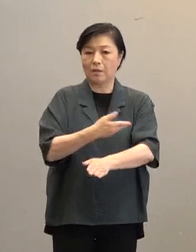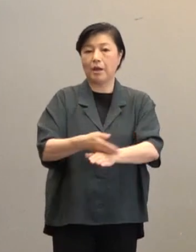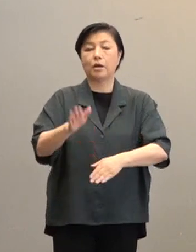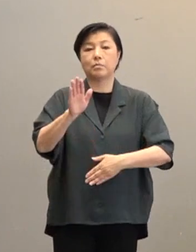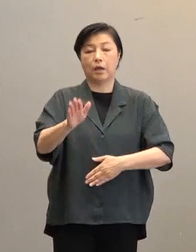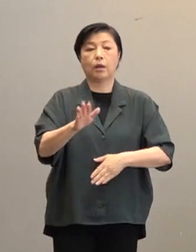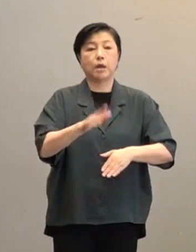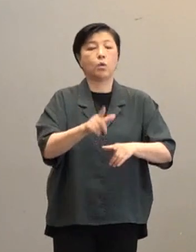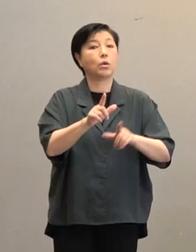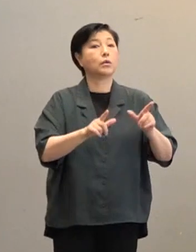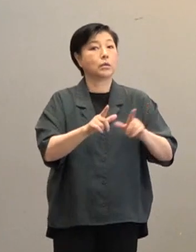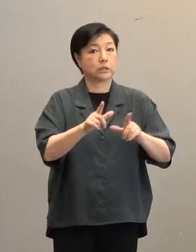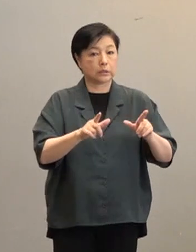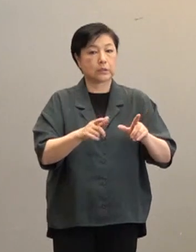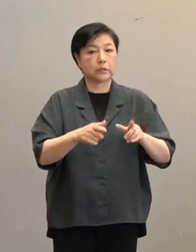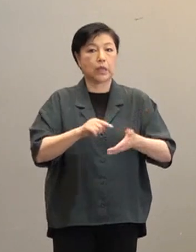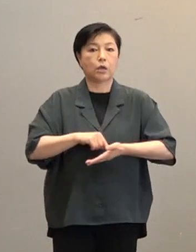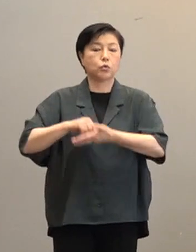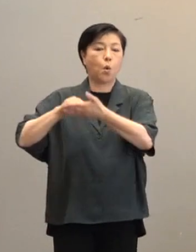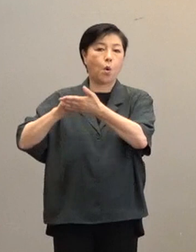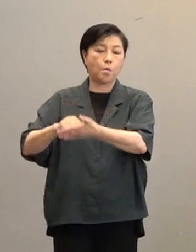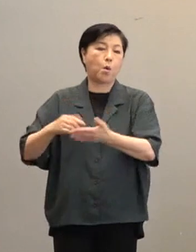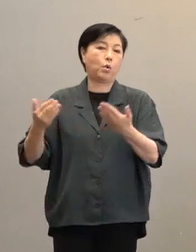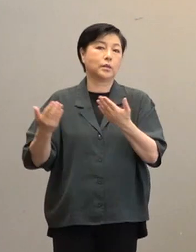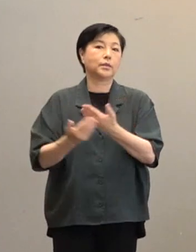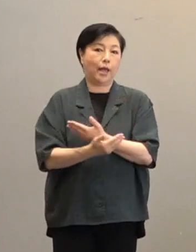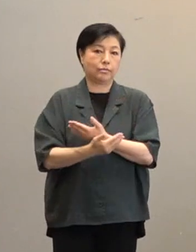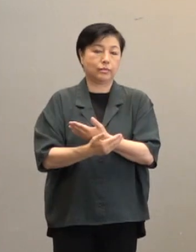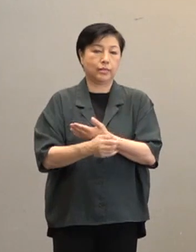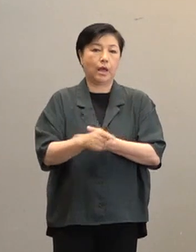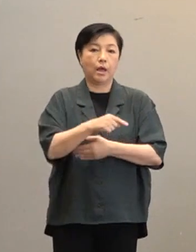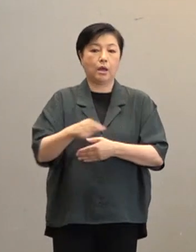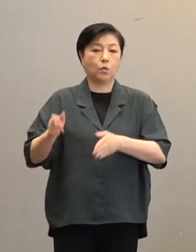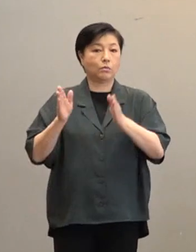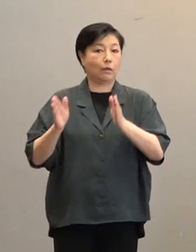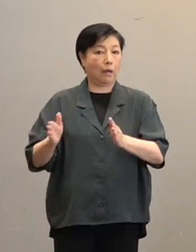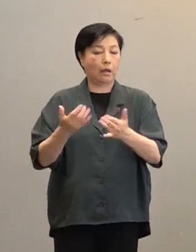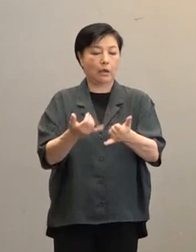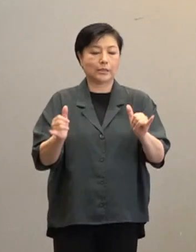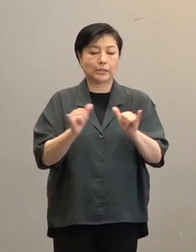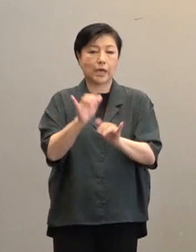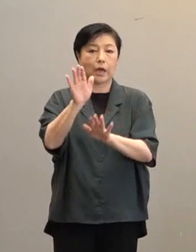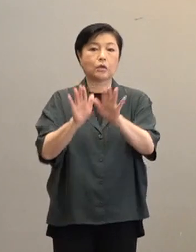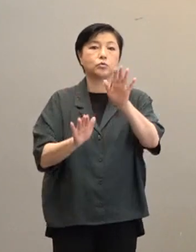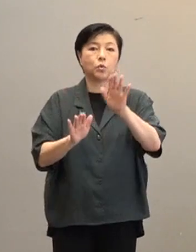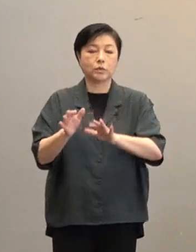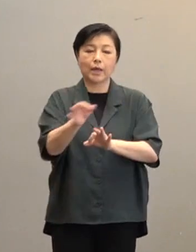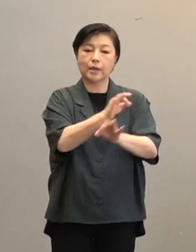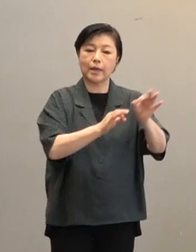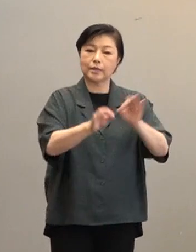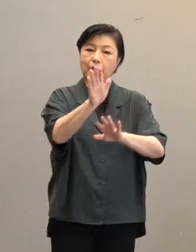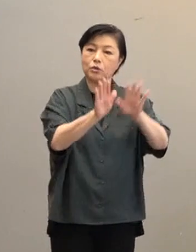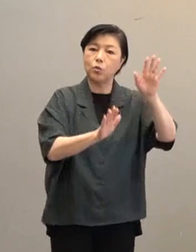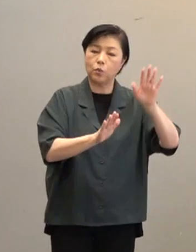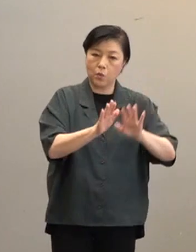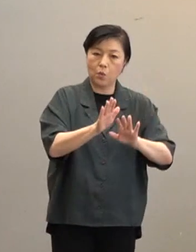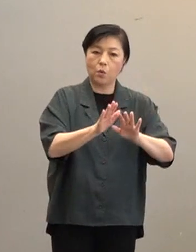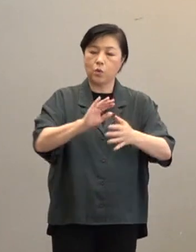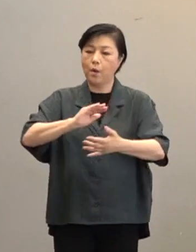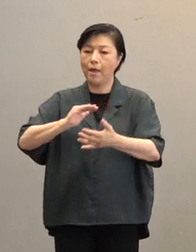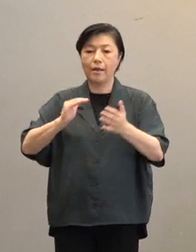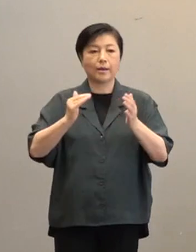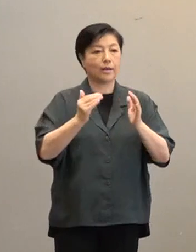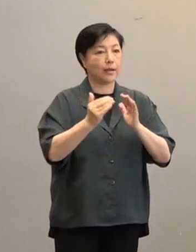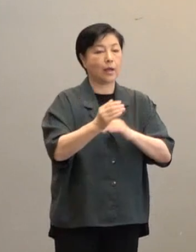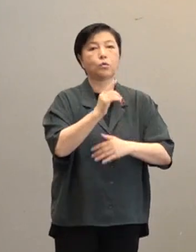った形で要望に至るに至った、この間 その社会情勢なり経済情勢なり の変化